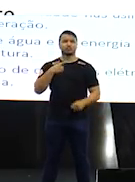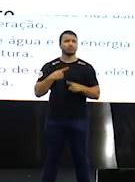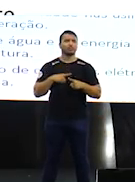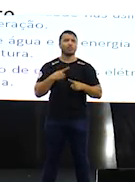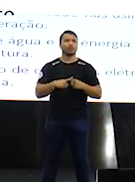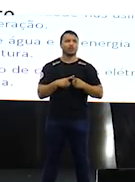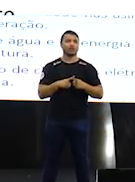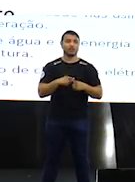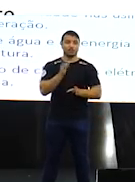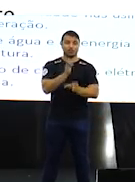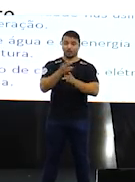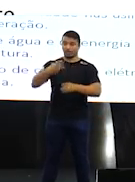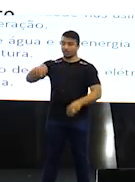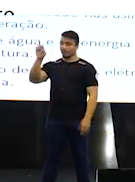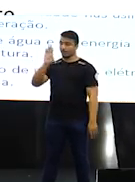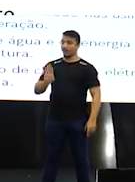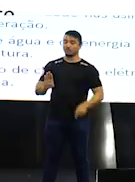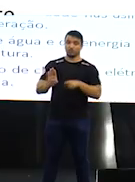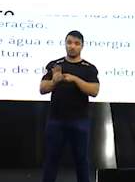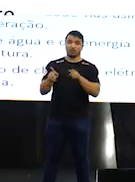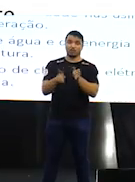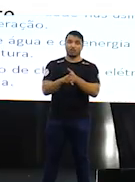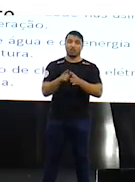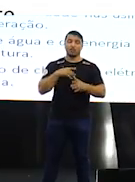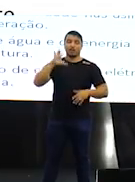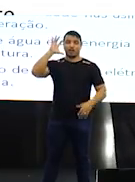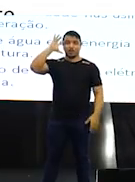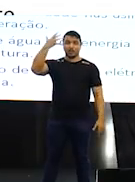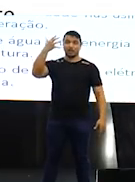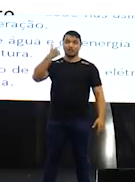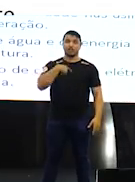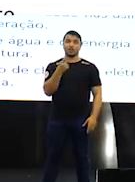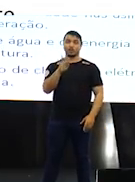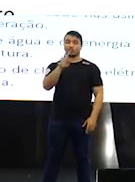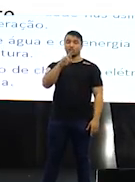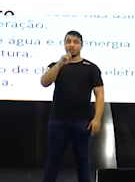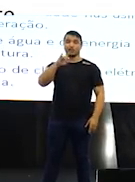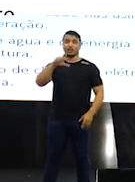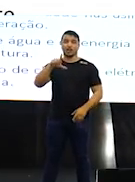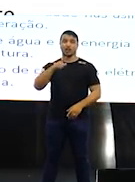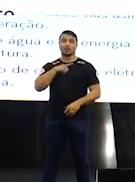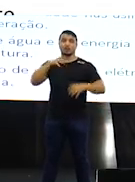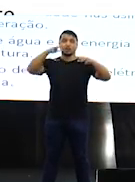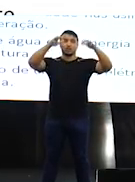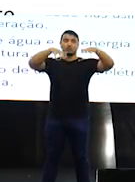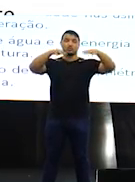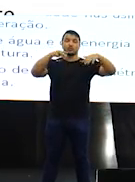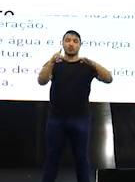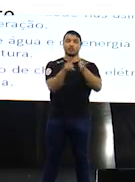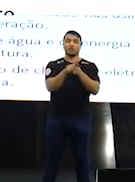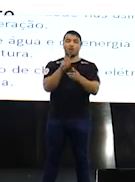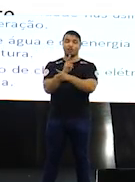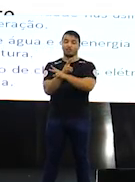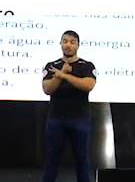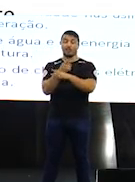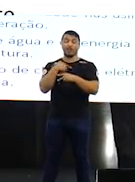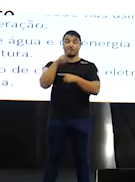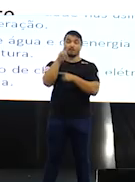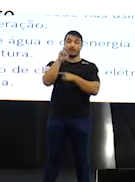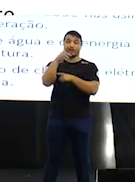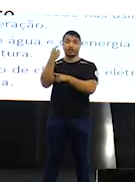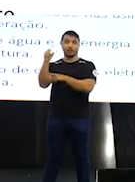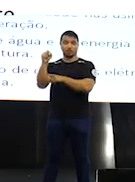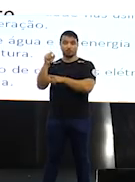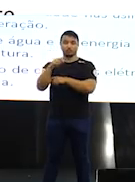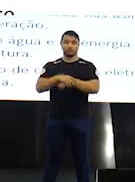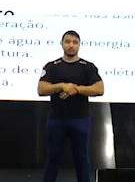Porque o Brasil é um país de clima tropical com chuvas de verão.